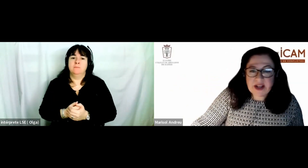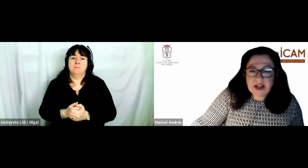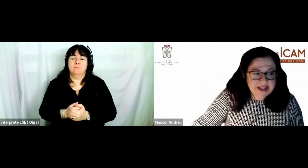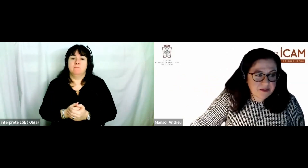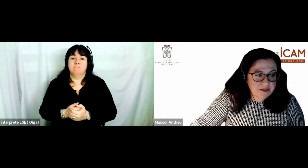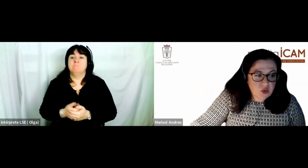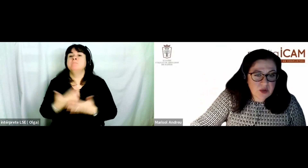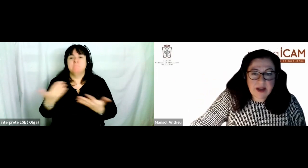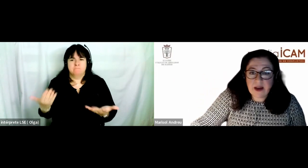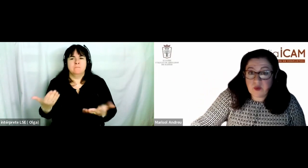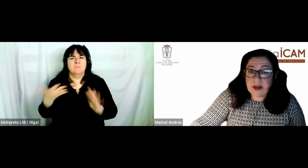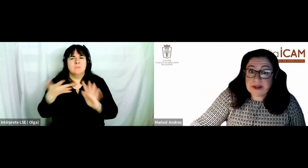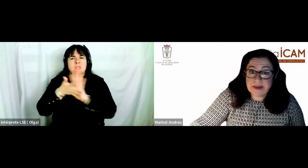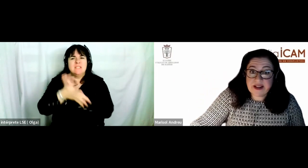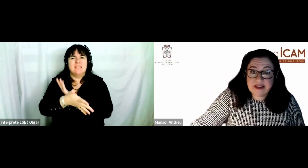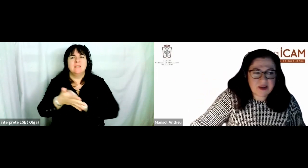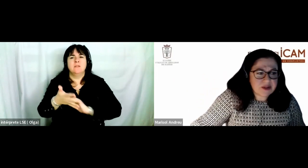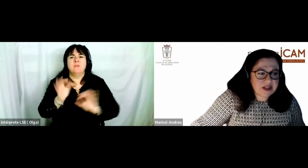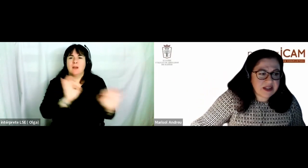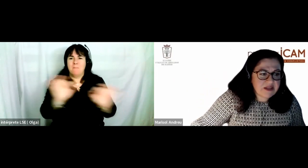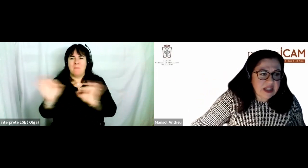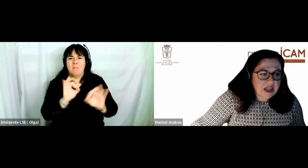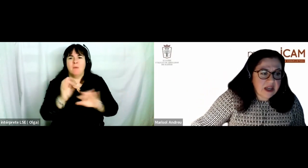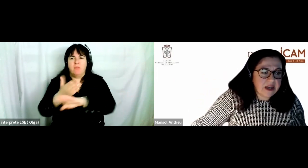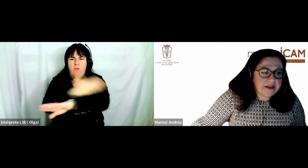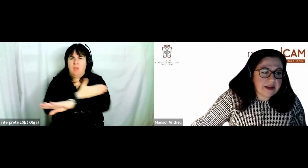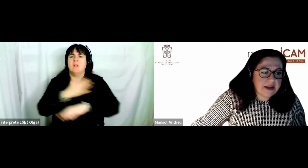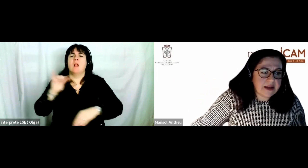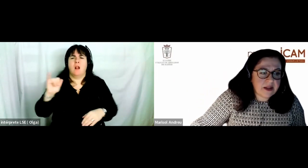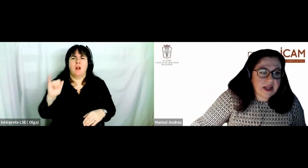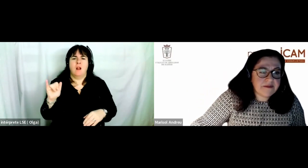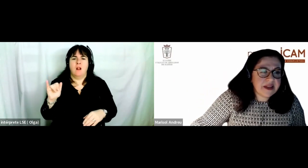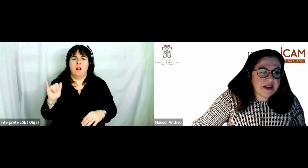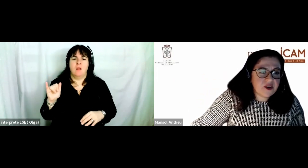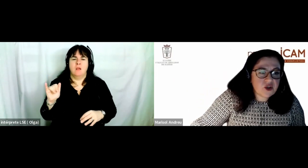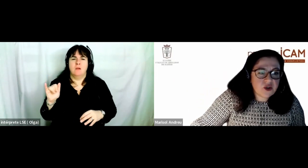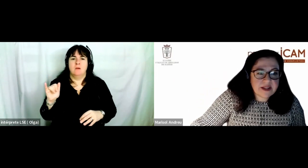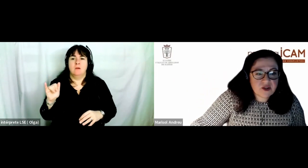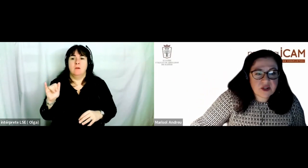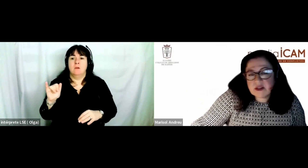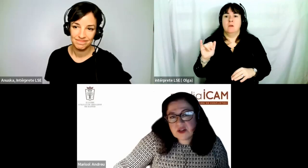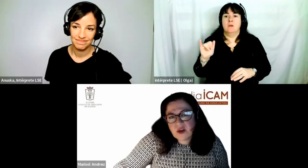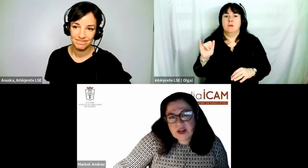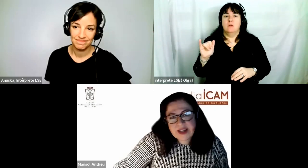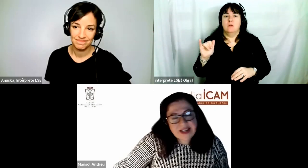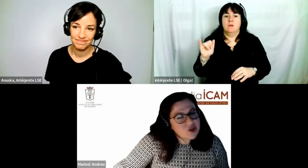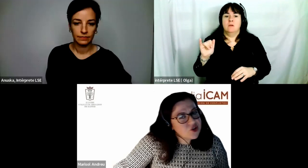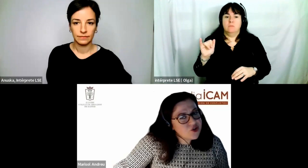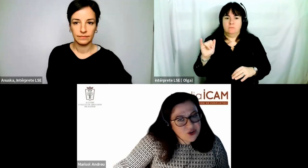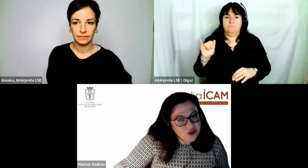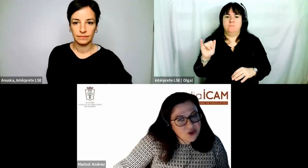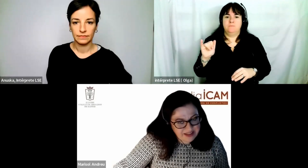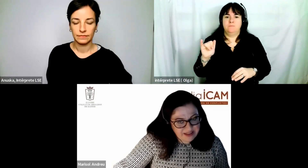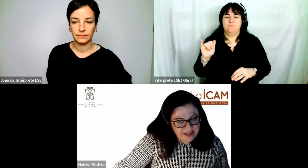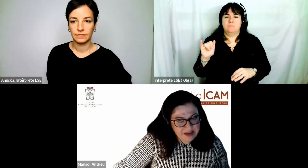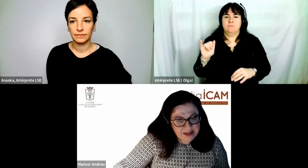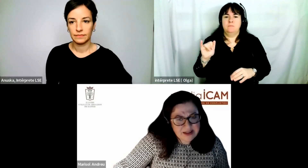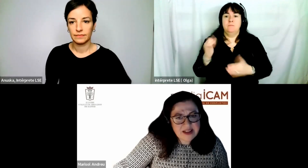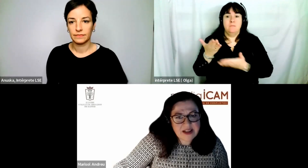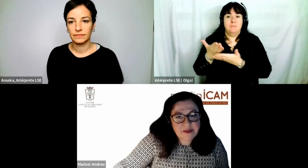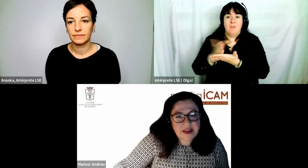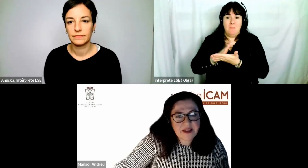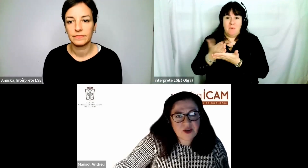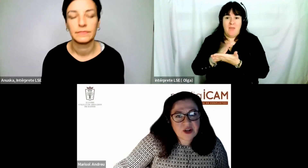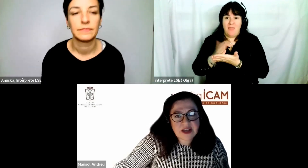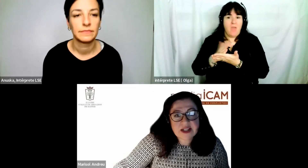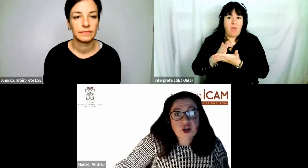Con lo cual tenemos una preparación. El mediador, ya os he dicho que no es quien decide.